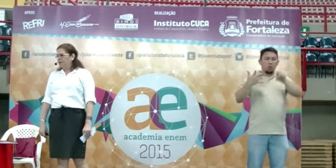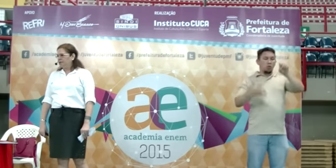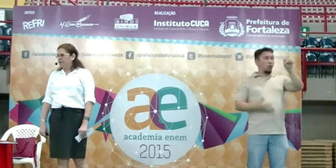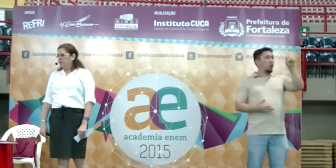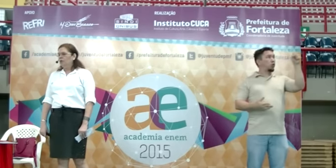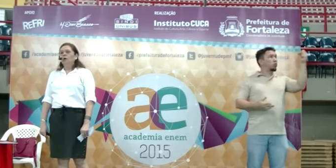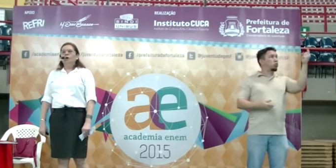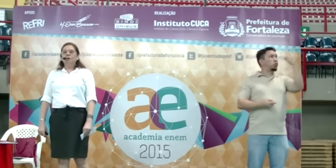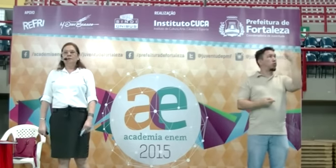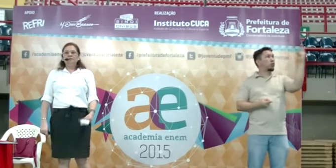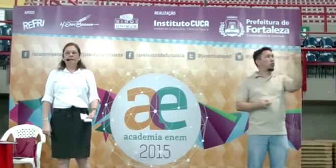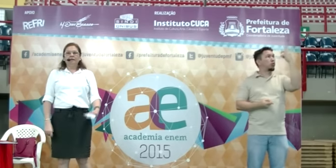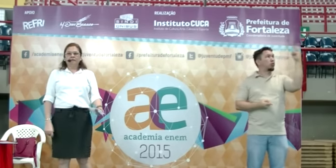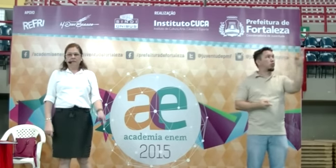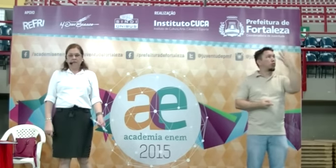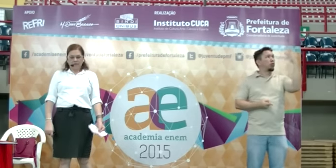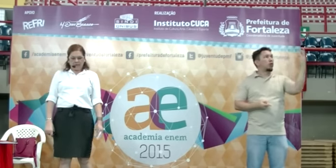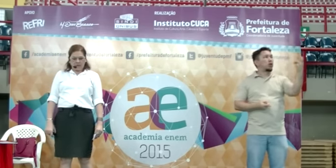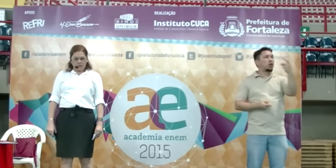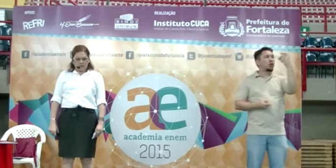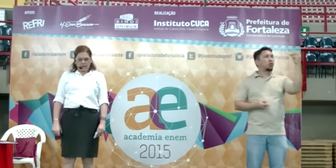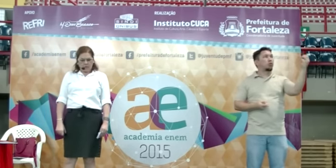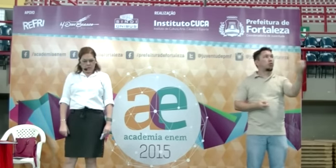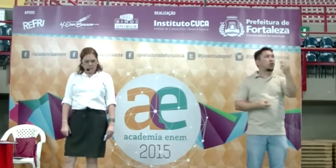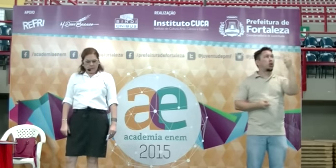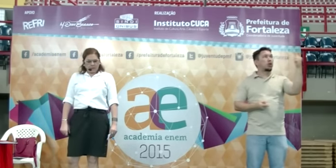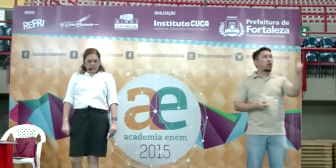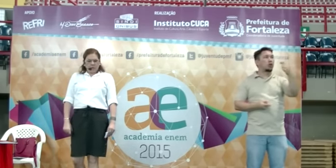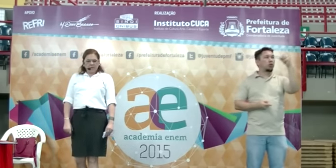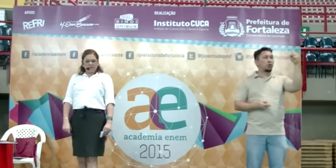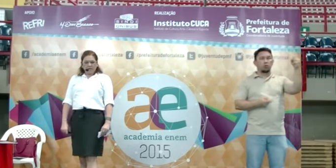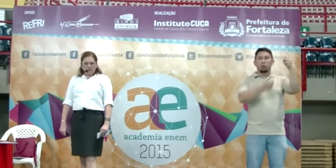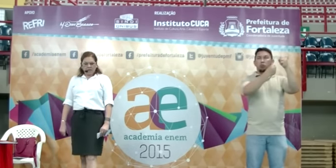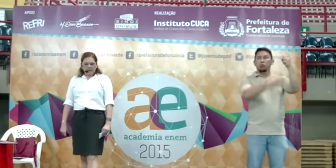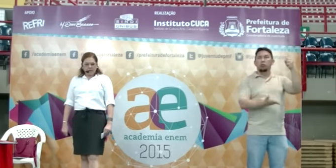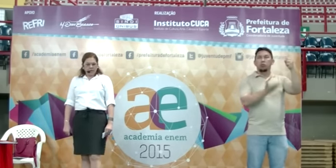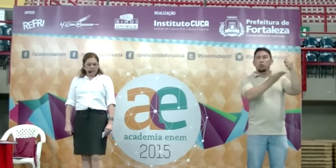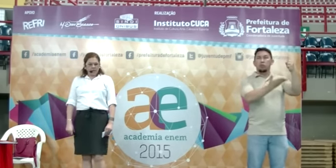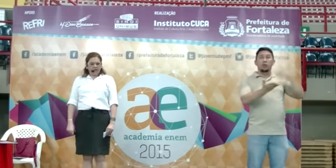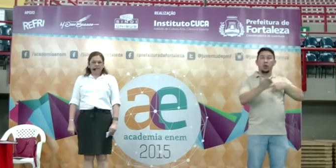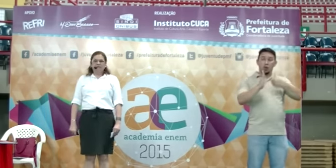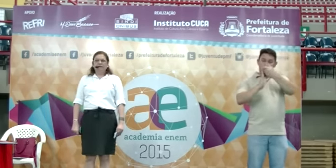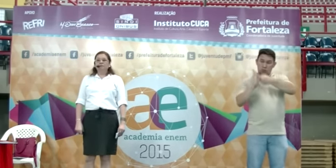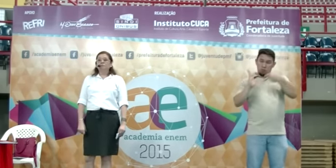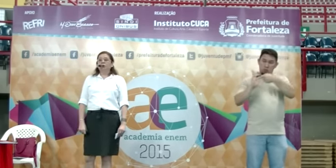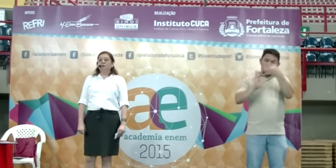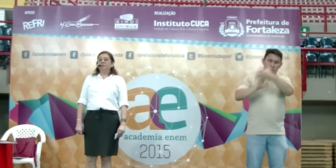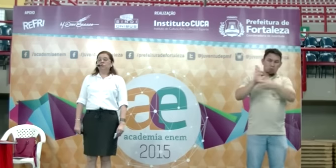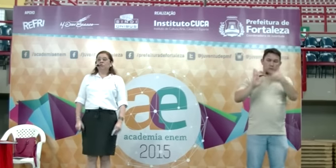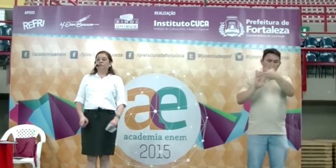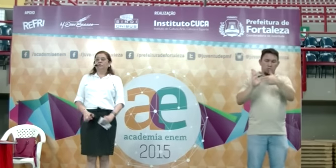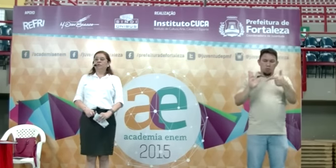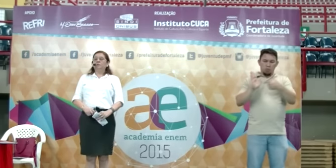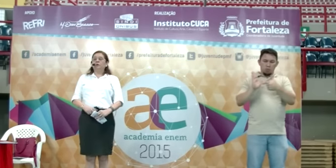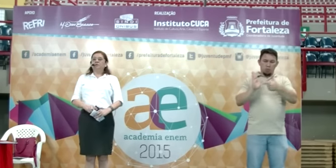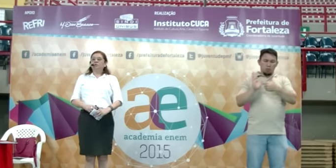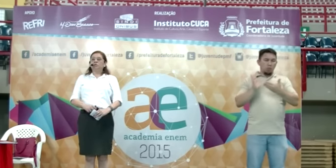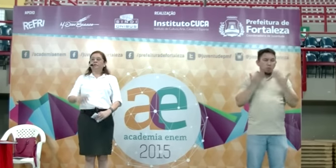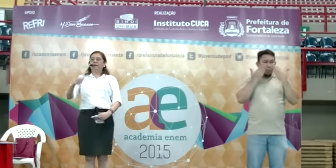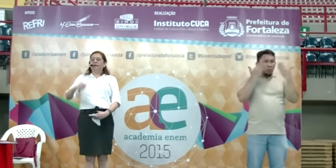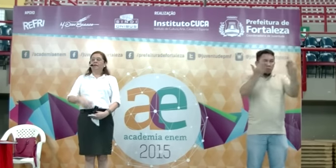de argumentação. Observe se você argumentou. O seu texto não deve ser